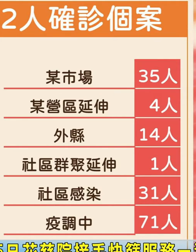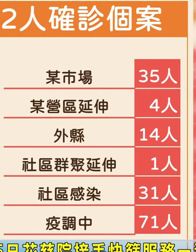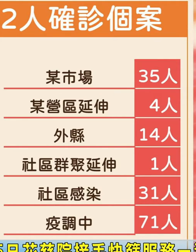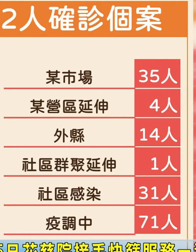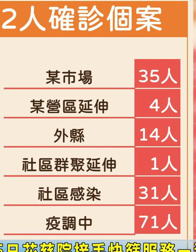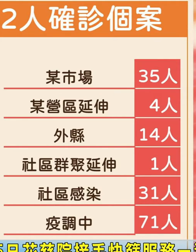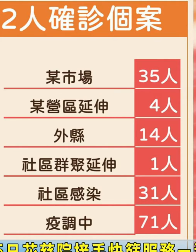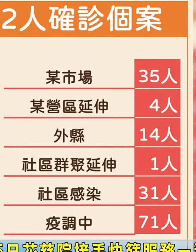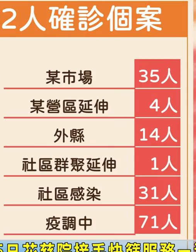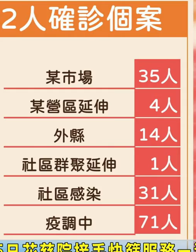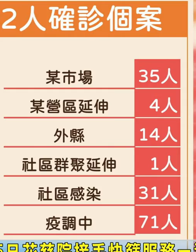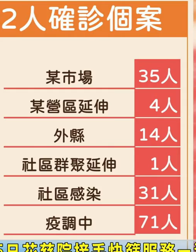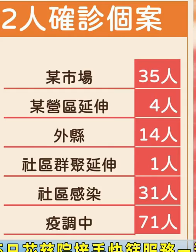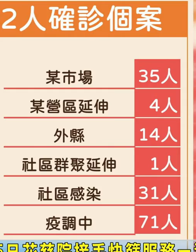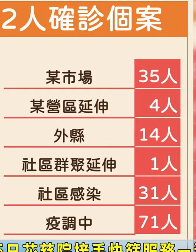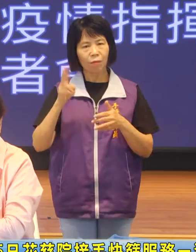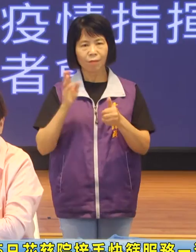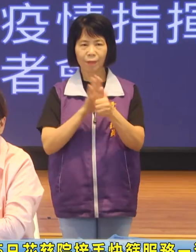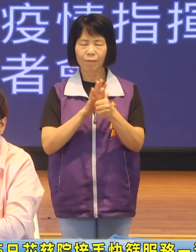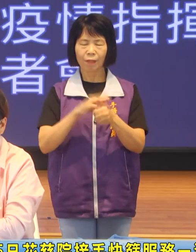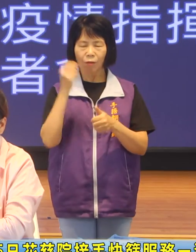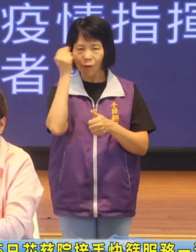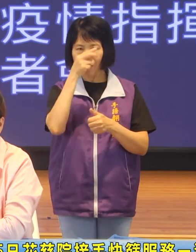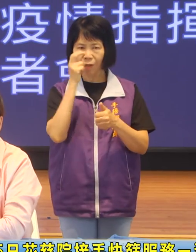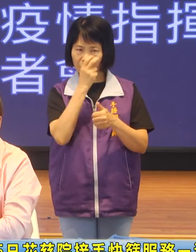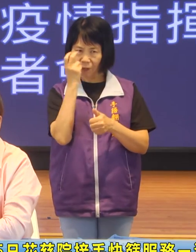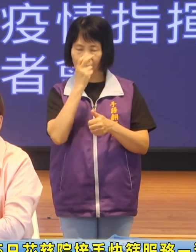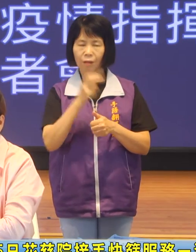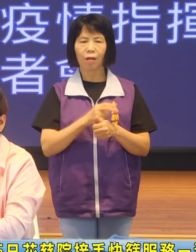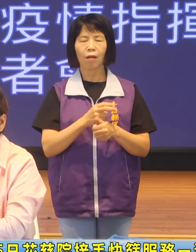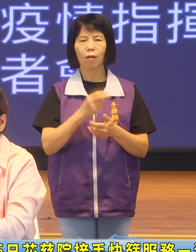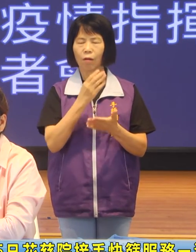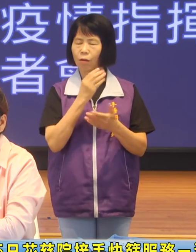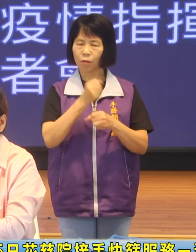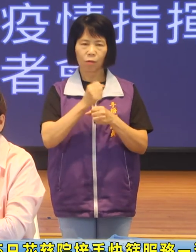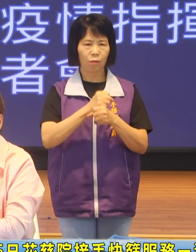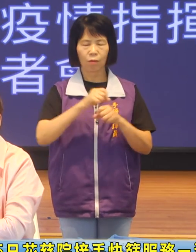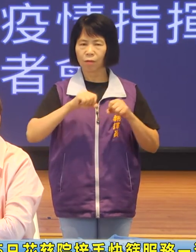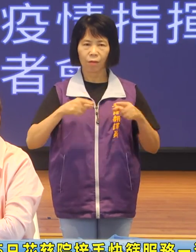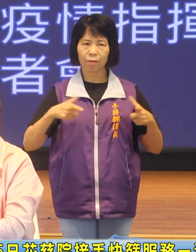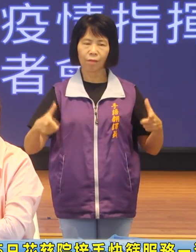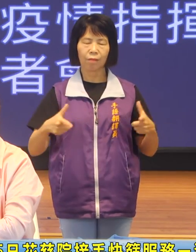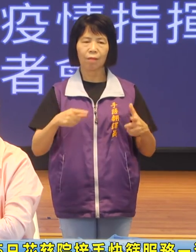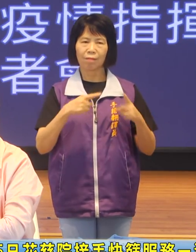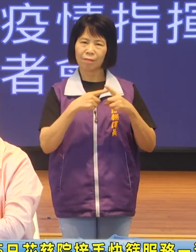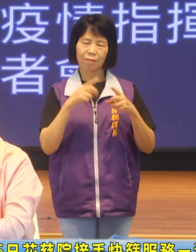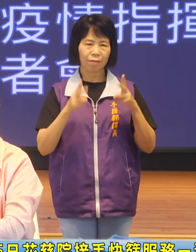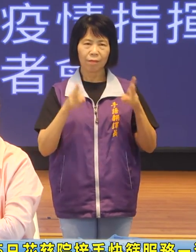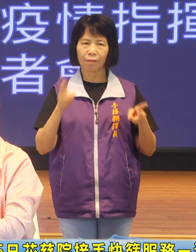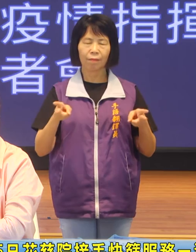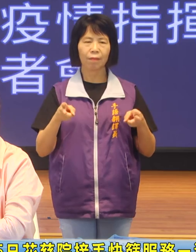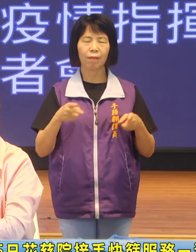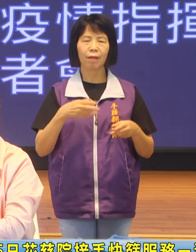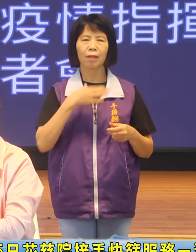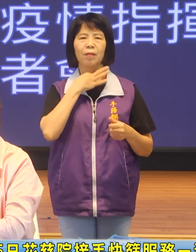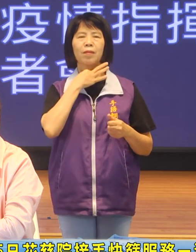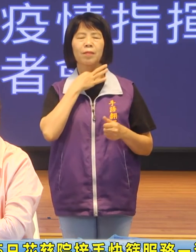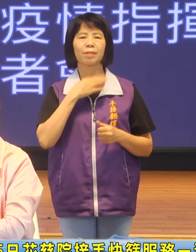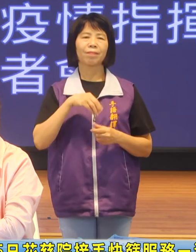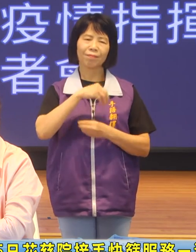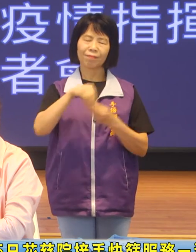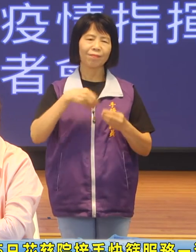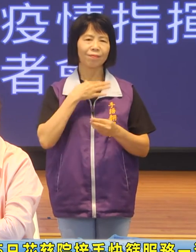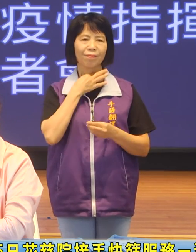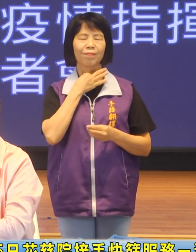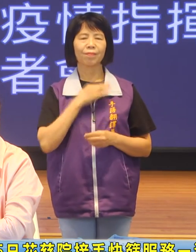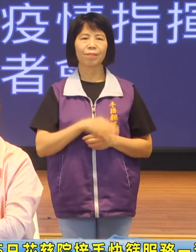或者是帮忙做快筛，所以整个非常的辛苦，整个人力上也是超载，所